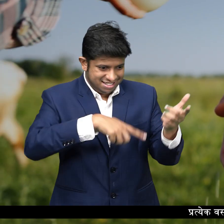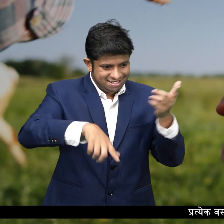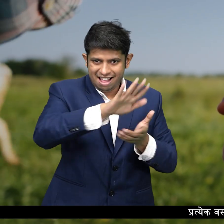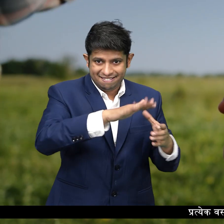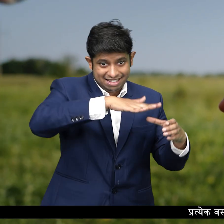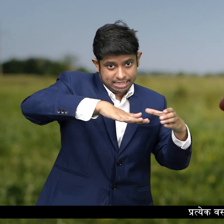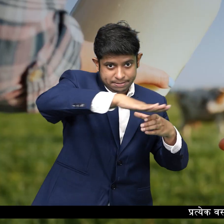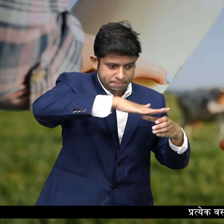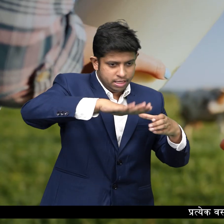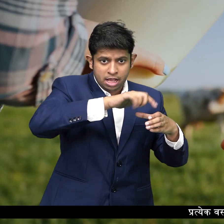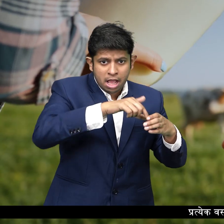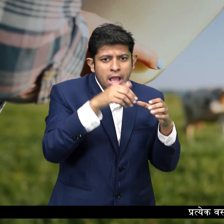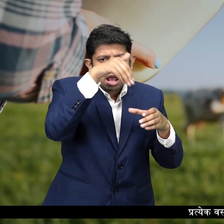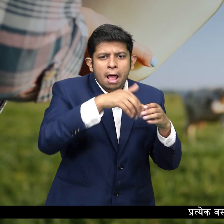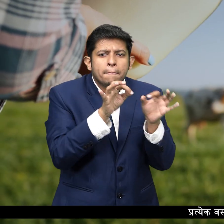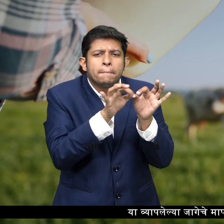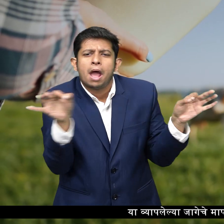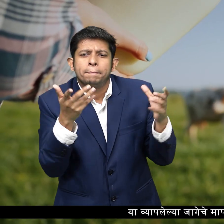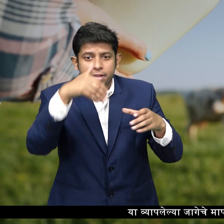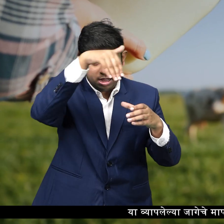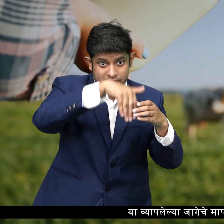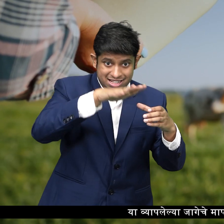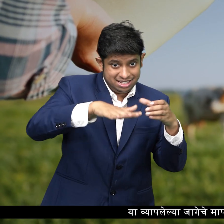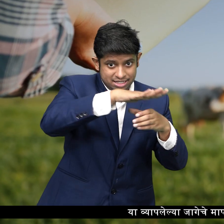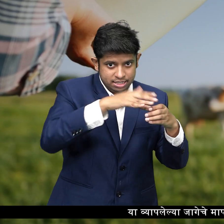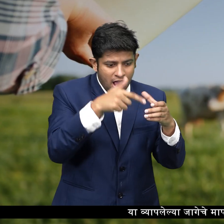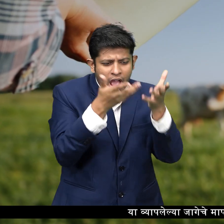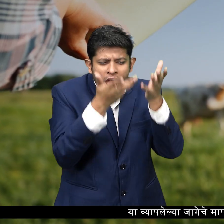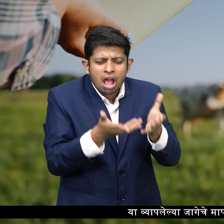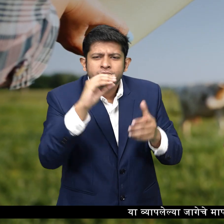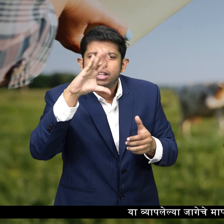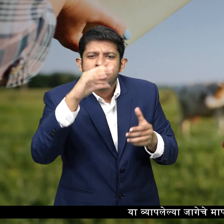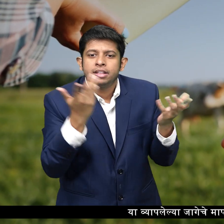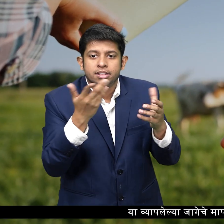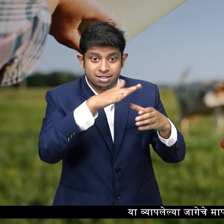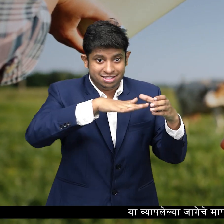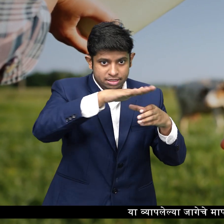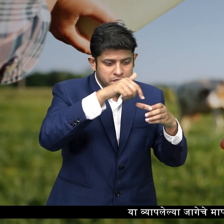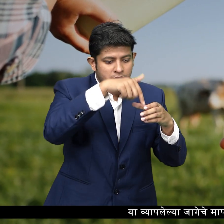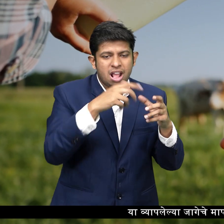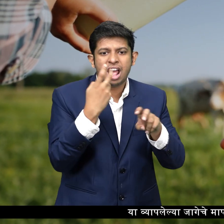प्रत्येक वस्तू जागा व्यापते. या व्यापलेल्या जागेचे मापन त्या वस्तूचे आकारमान